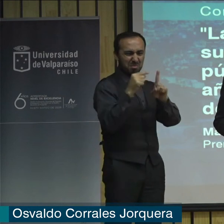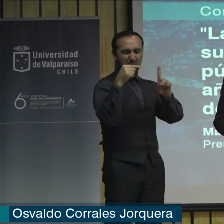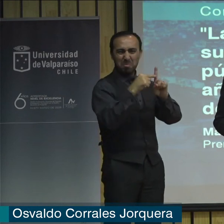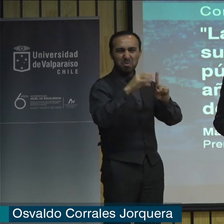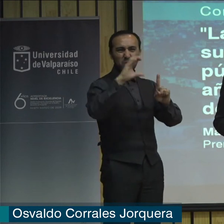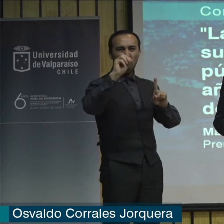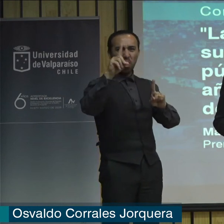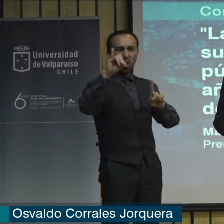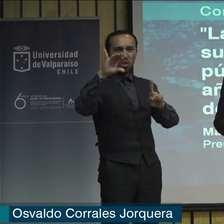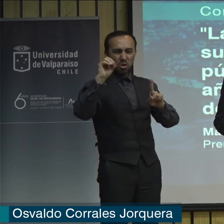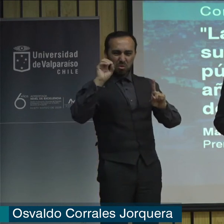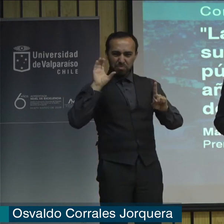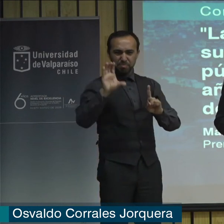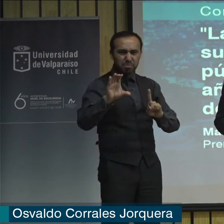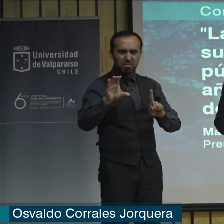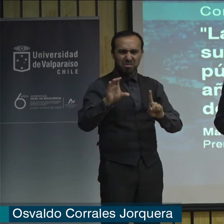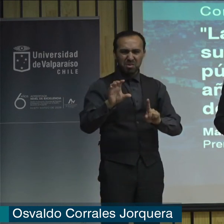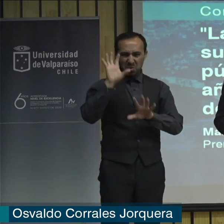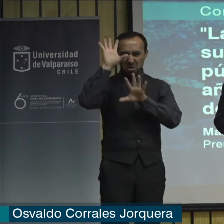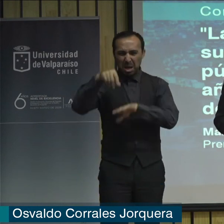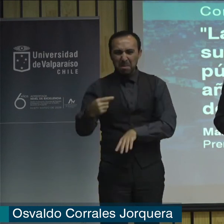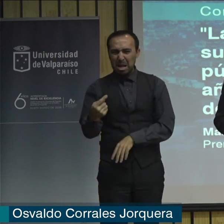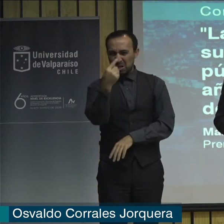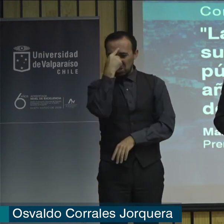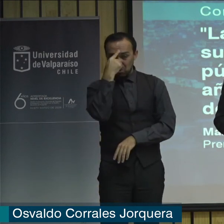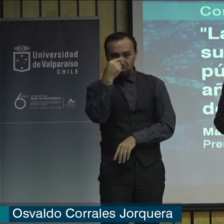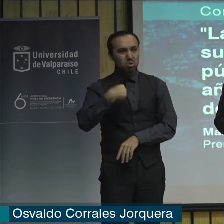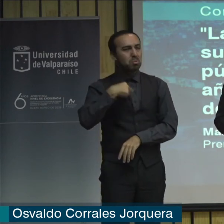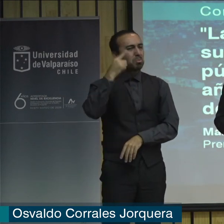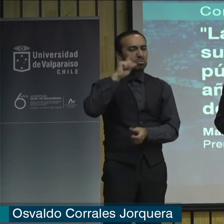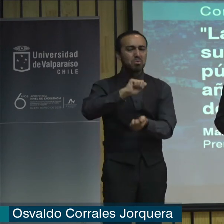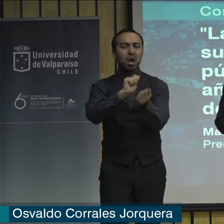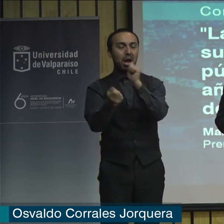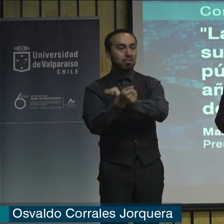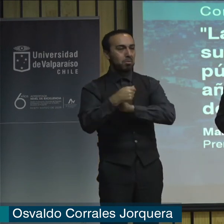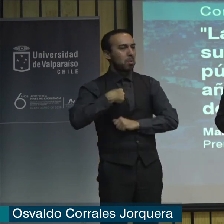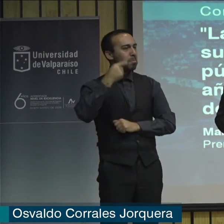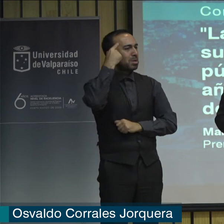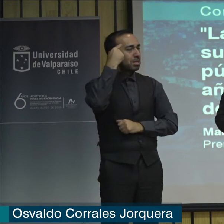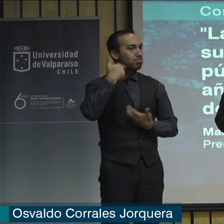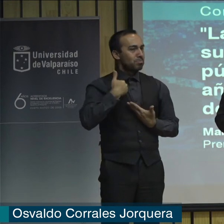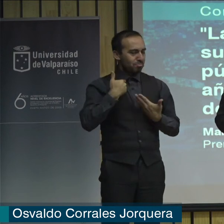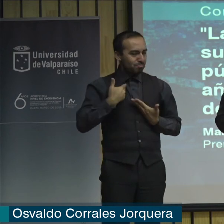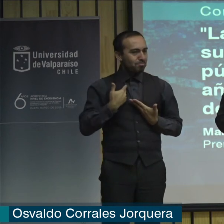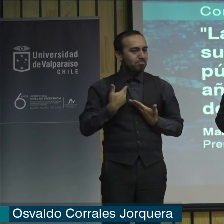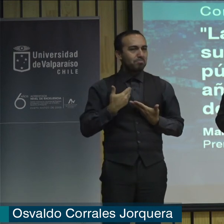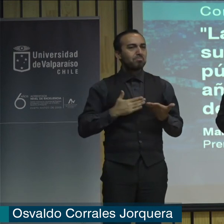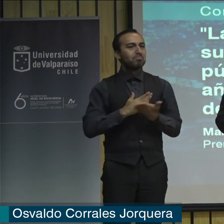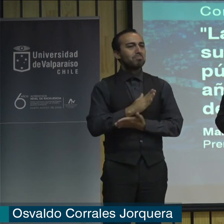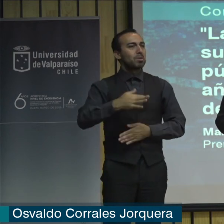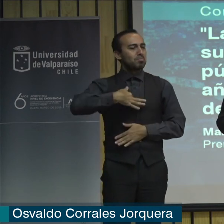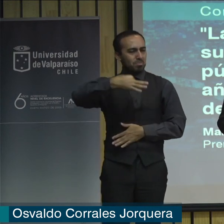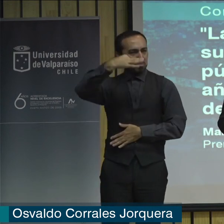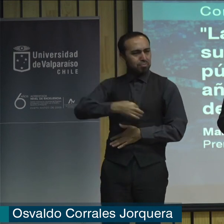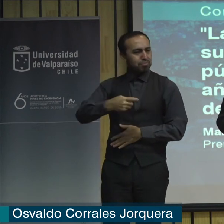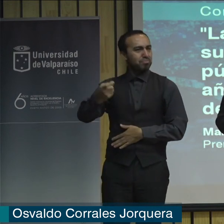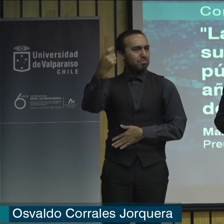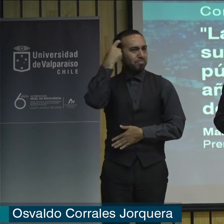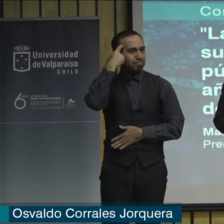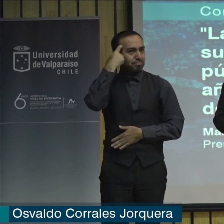y torpe Y prefiero en cambio que mis acciones y pensamientos dentro de lo posible nazcan de la razón cierro comillas